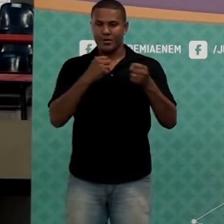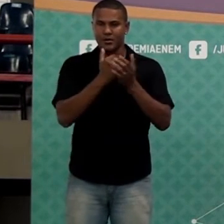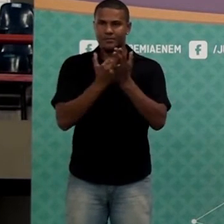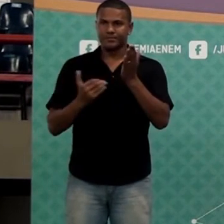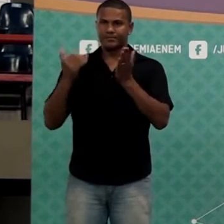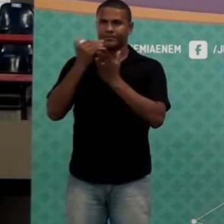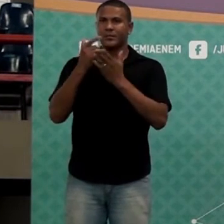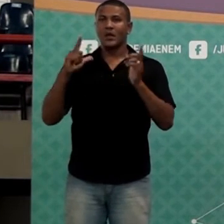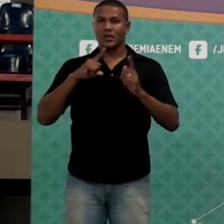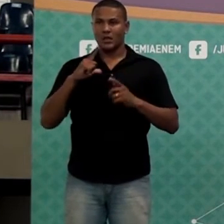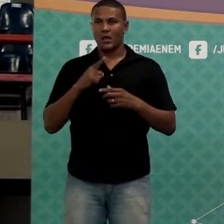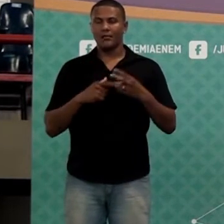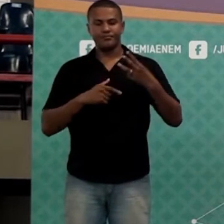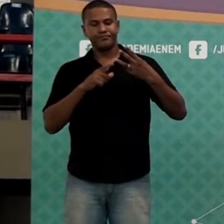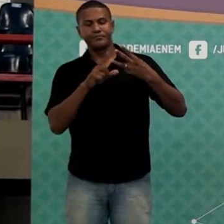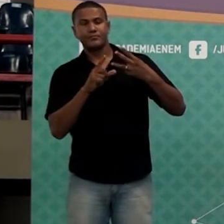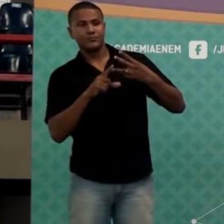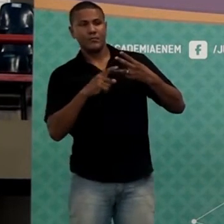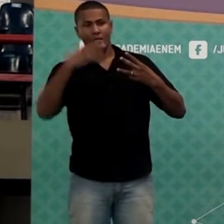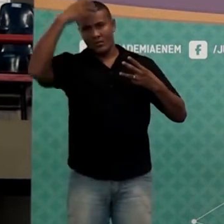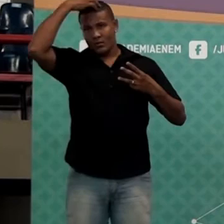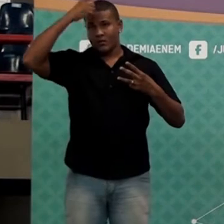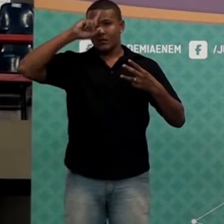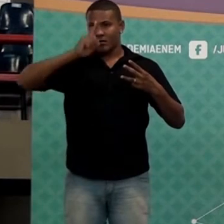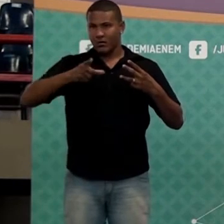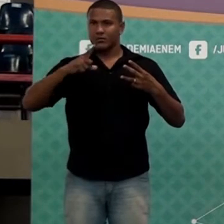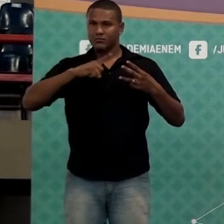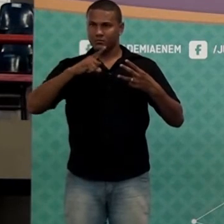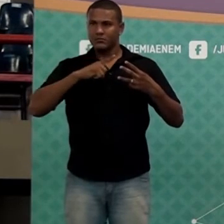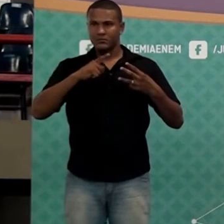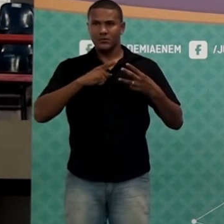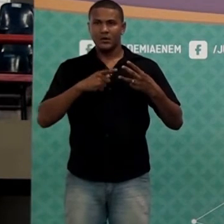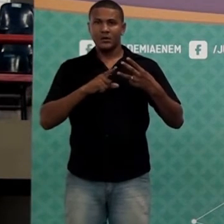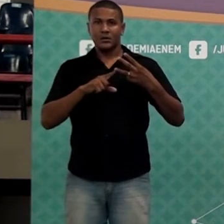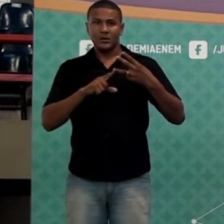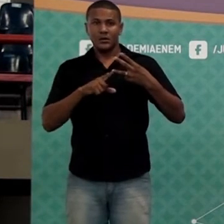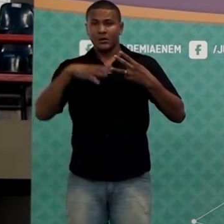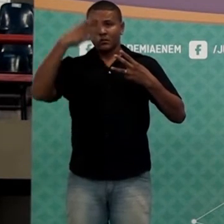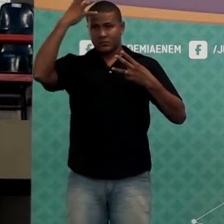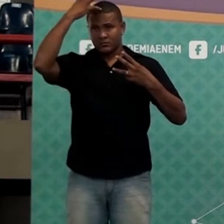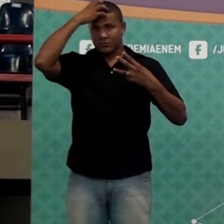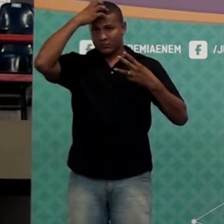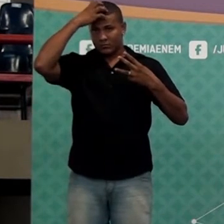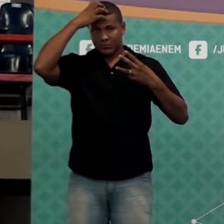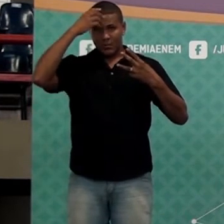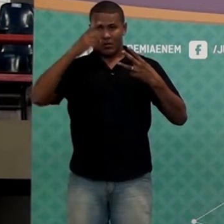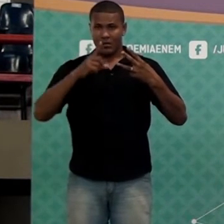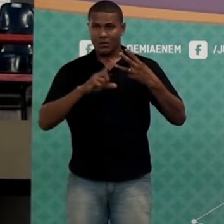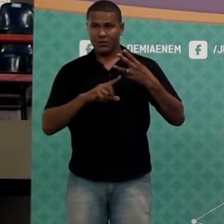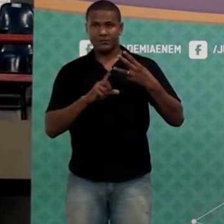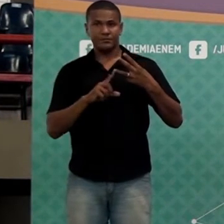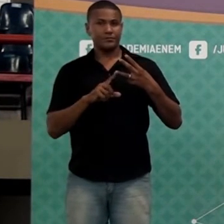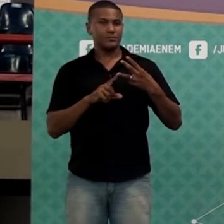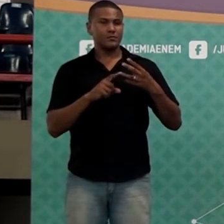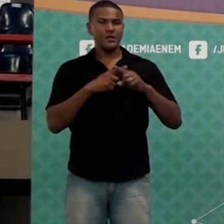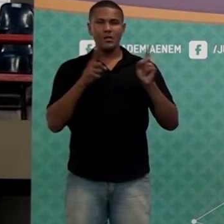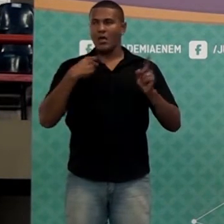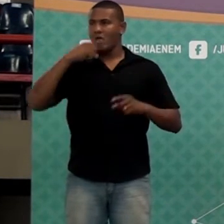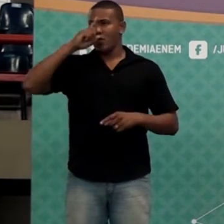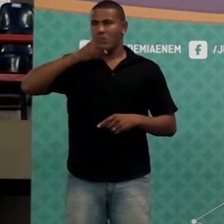monarquia parlamentar, onde você tem um rei, mas o rei não toma as decisões políticas. Quem toma as decisões políticas